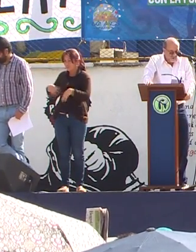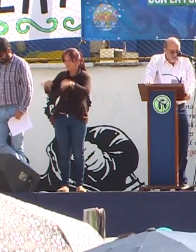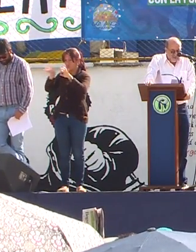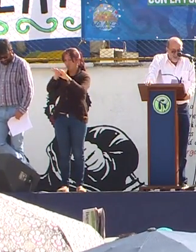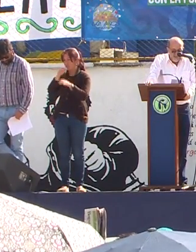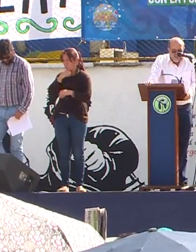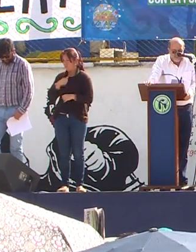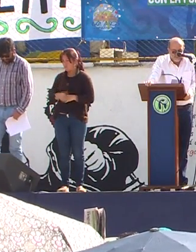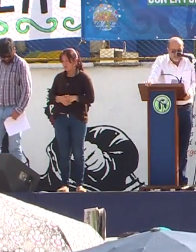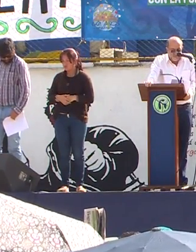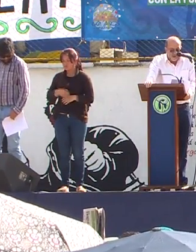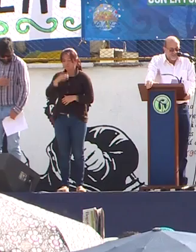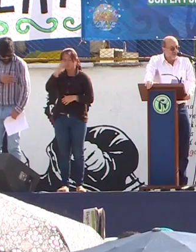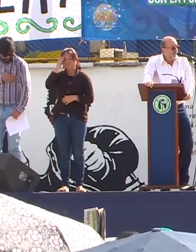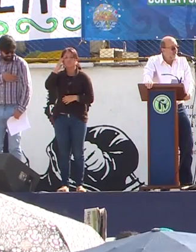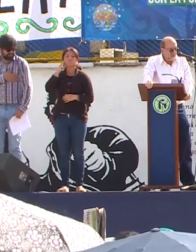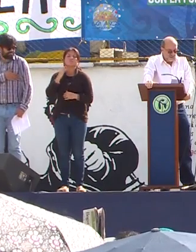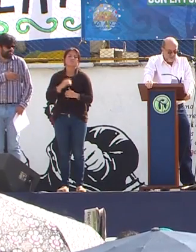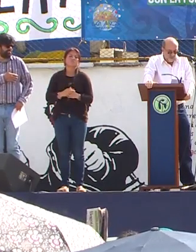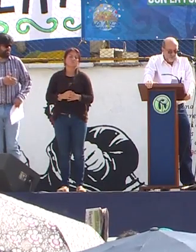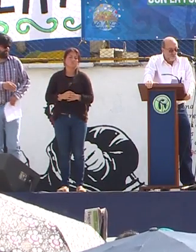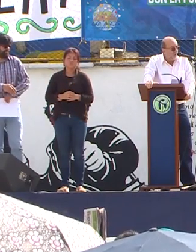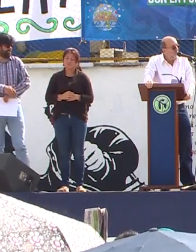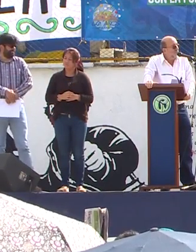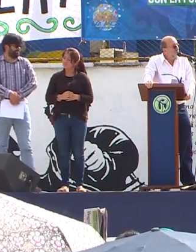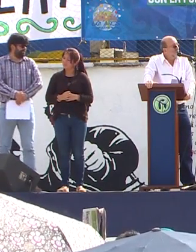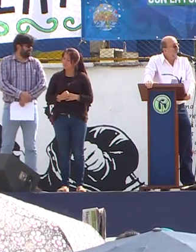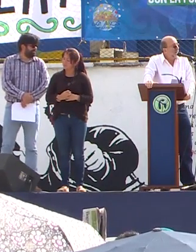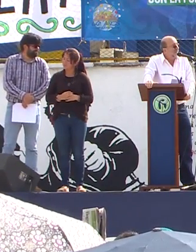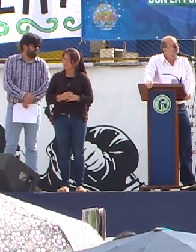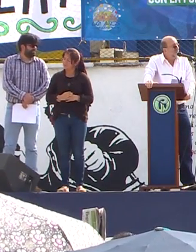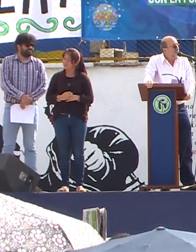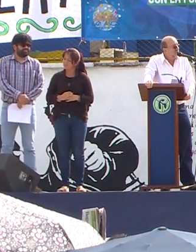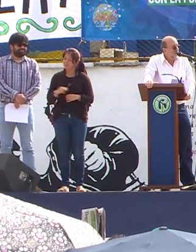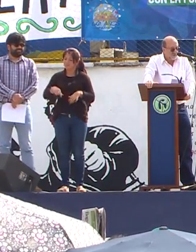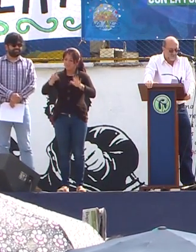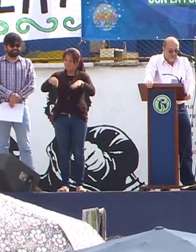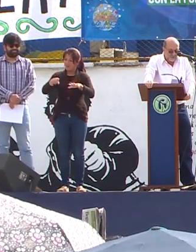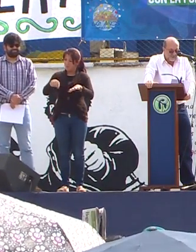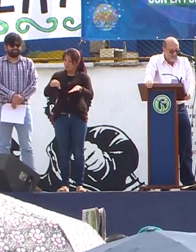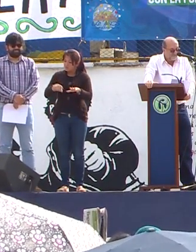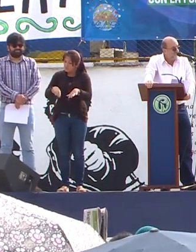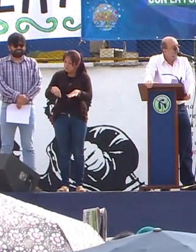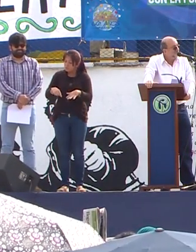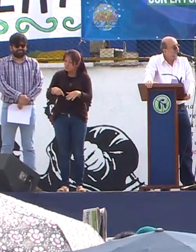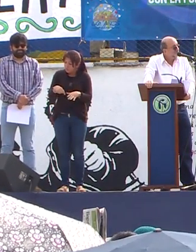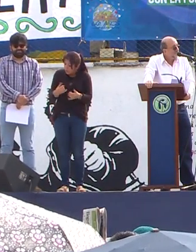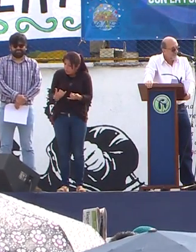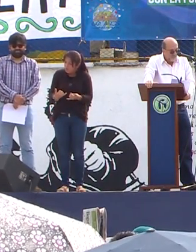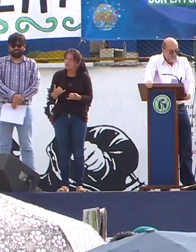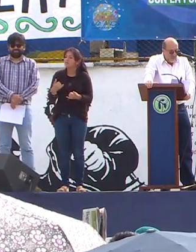Tendremos en este semestre un concurso para profesores de planta.